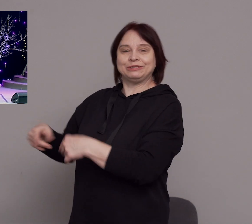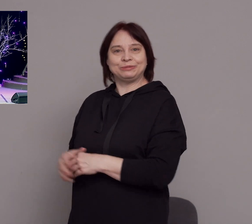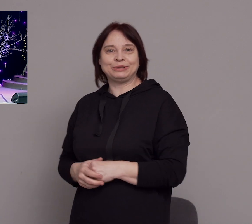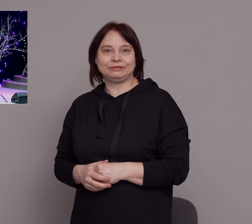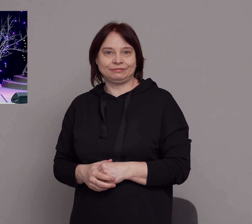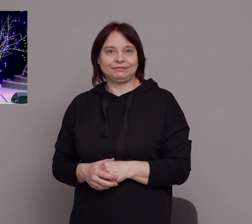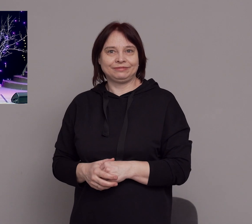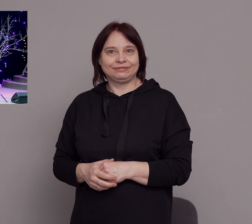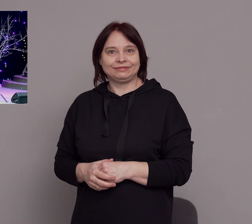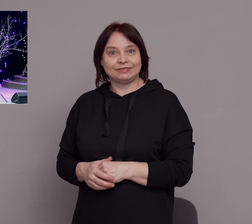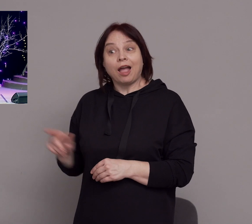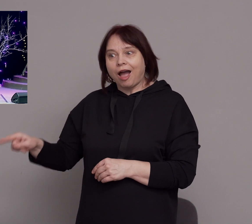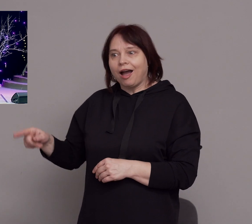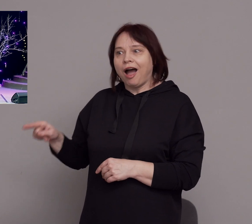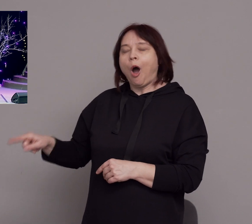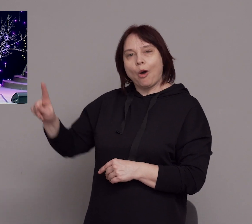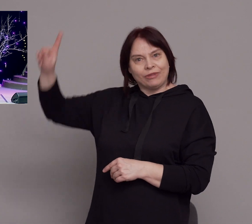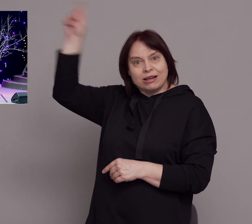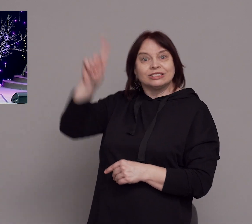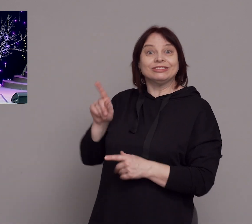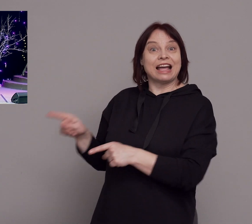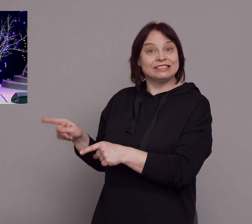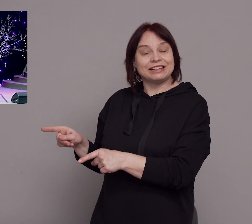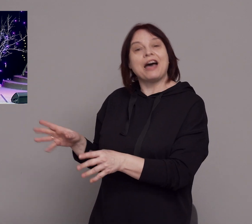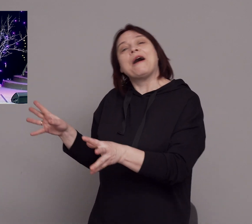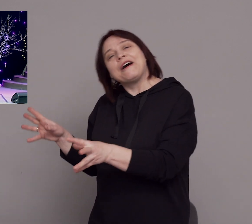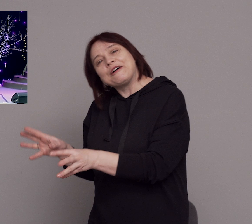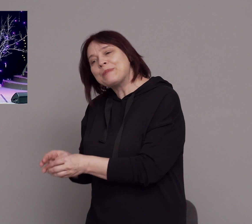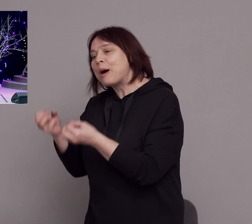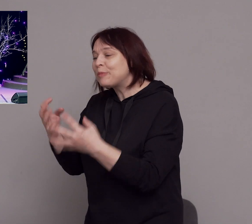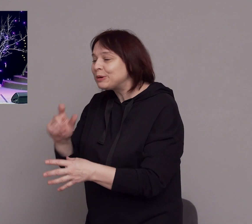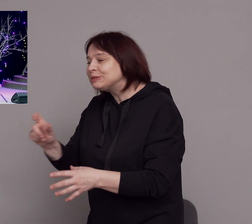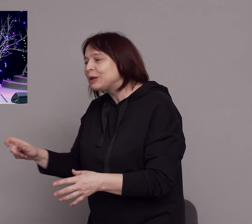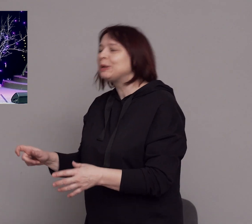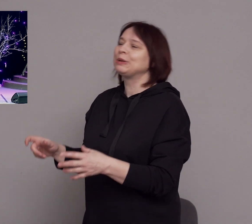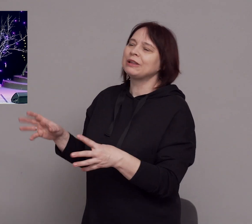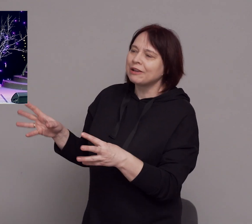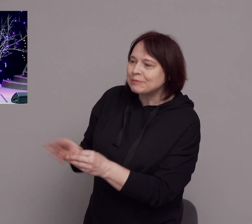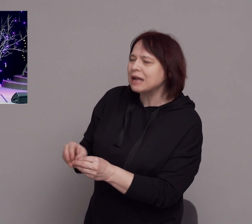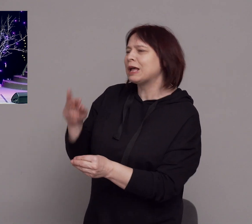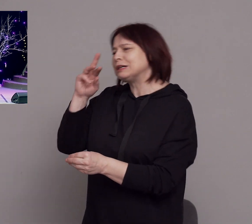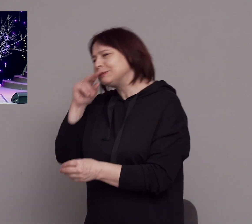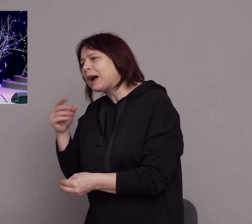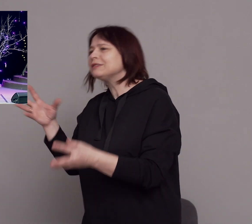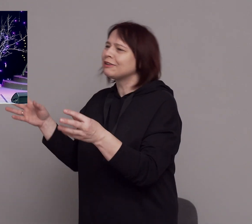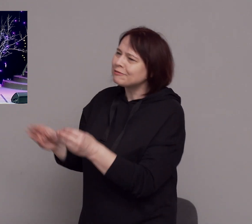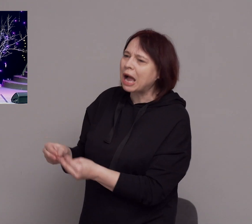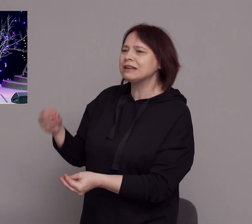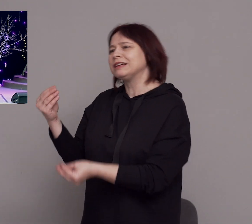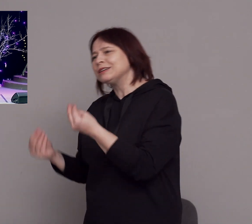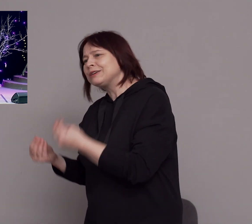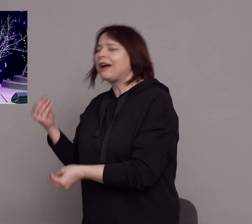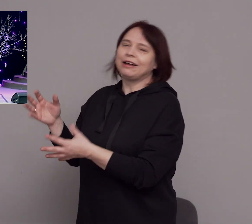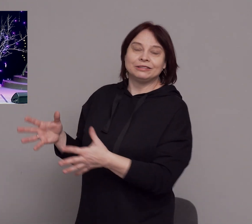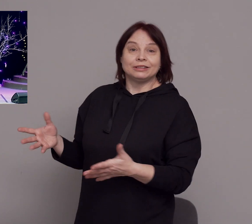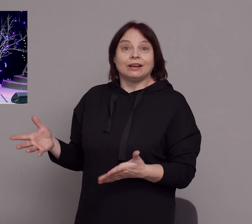раба — это термин раб используется в Исаии 53 главе. И это слово так и